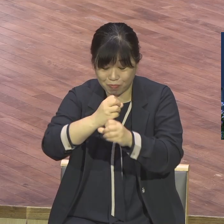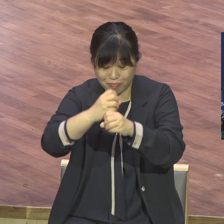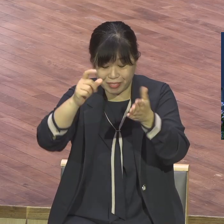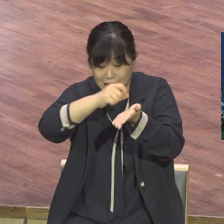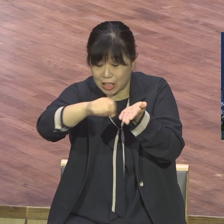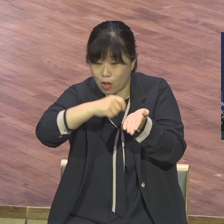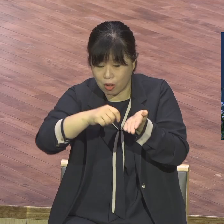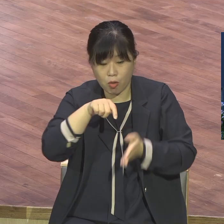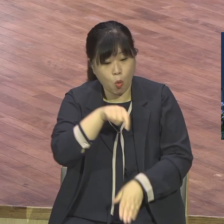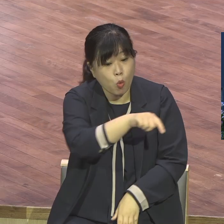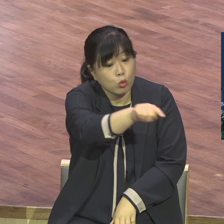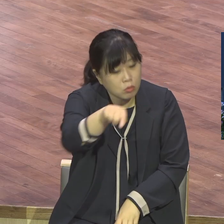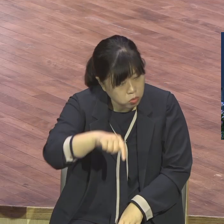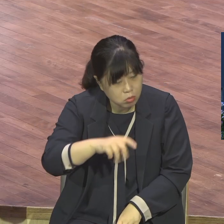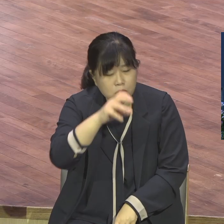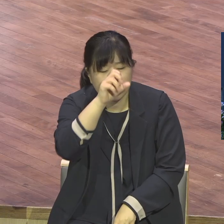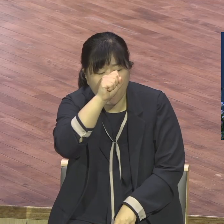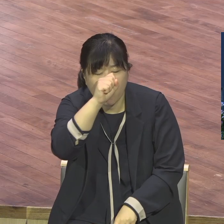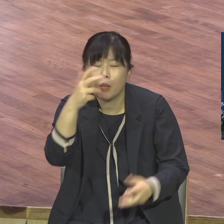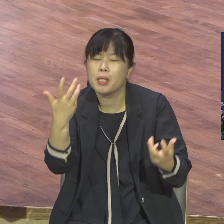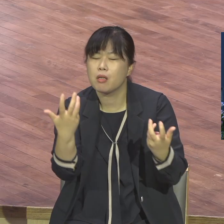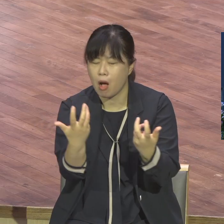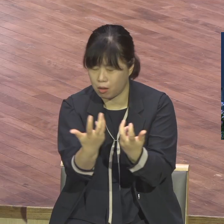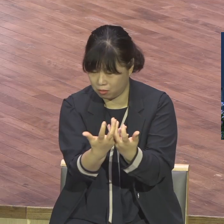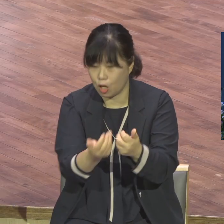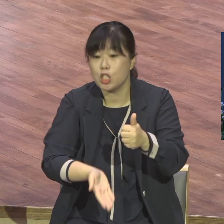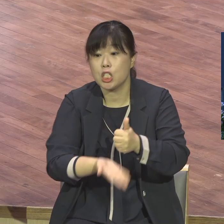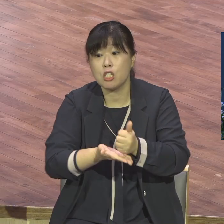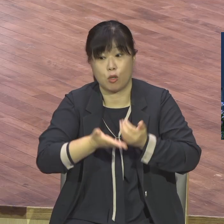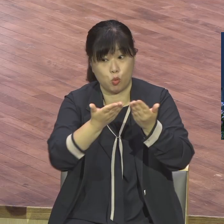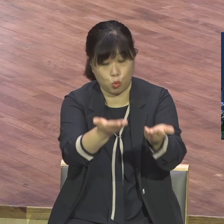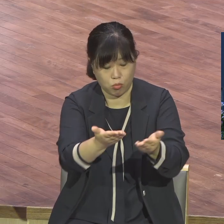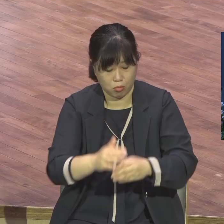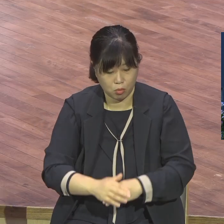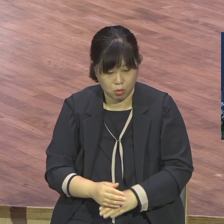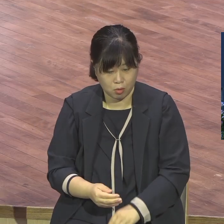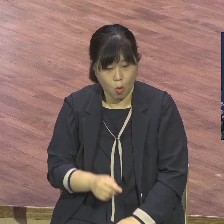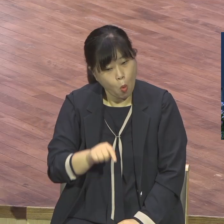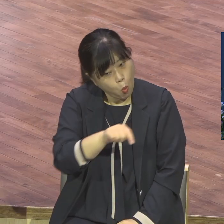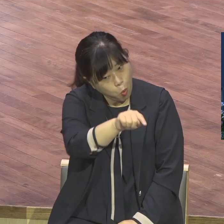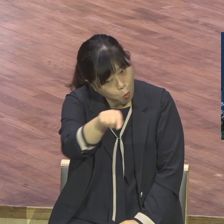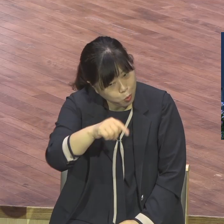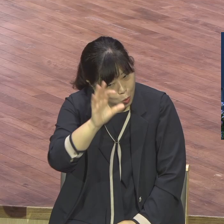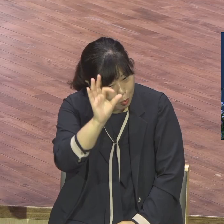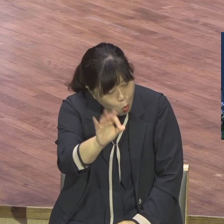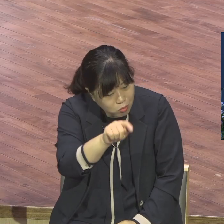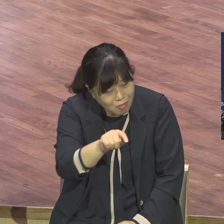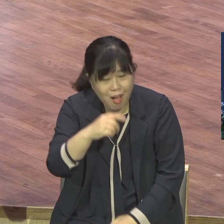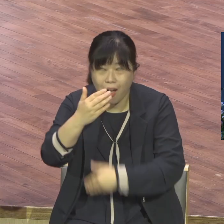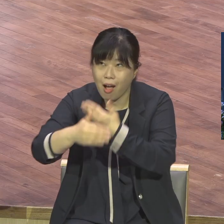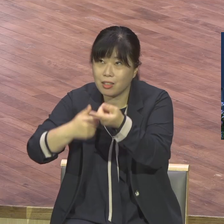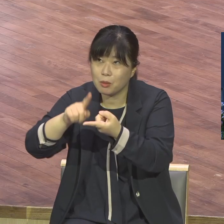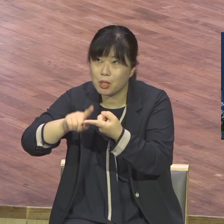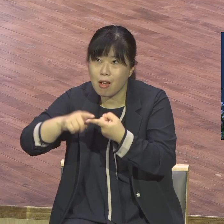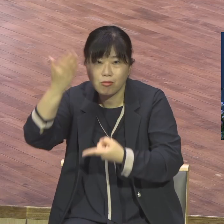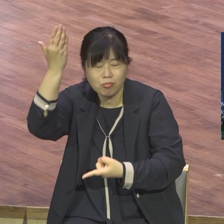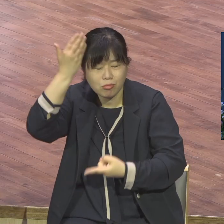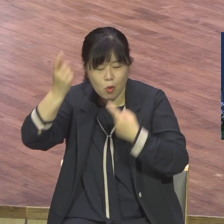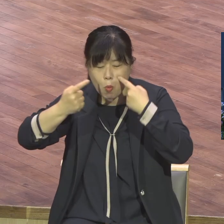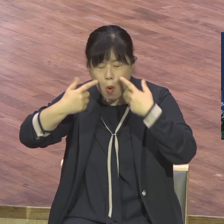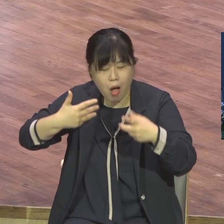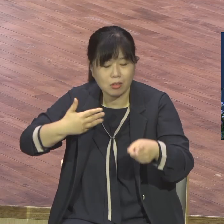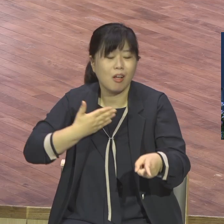선함이 가득하고 그래 선함이 가득하고 하나님에 대한 확실한 지식을 가지고 있다.